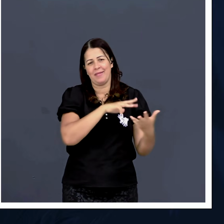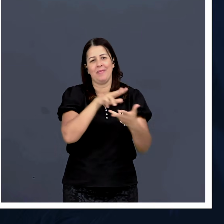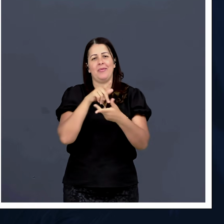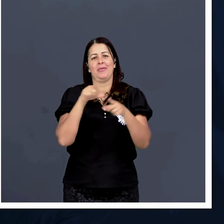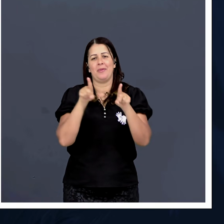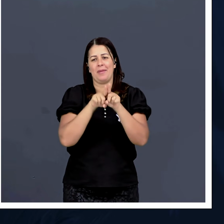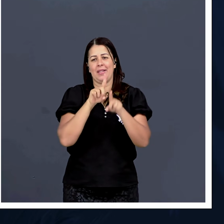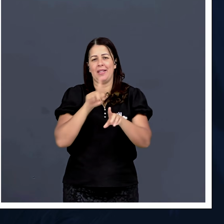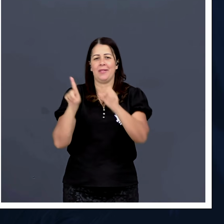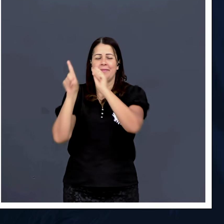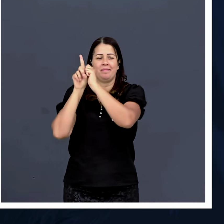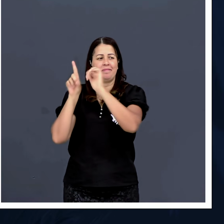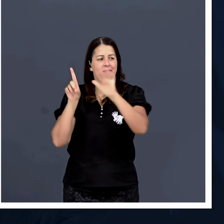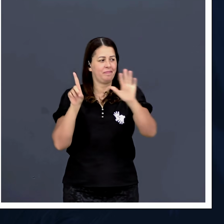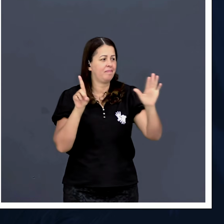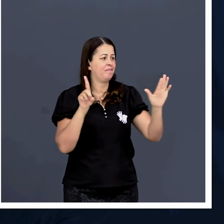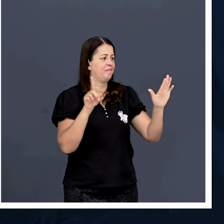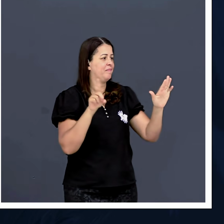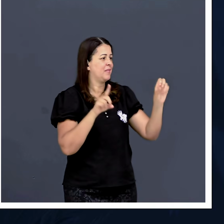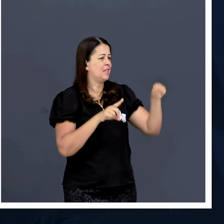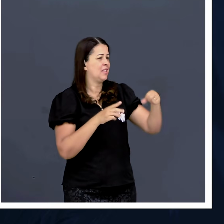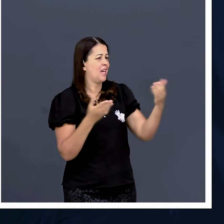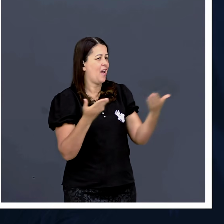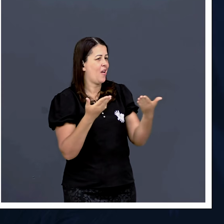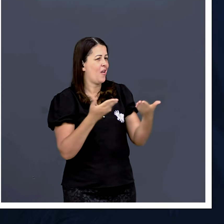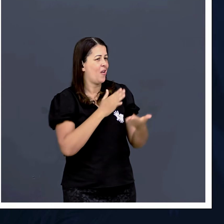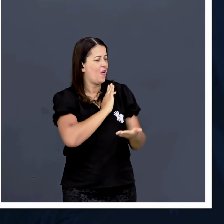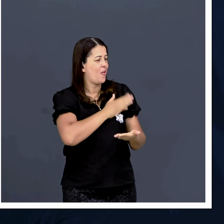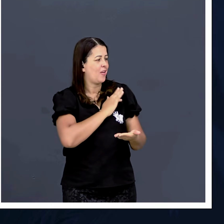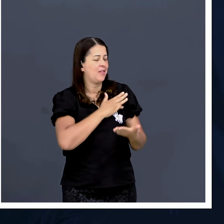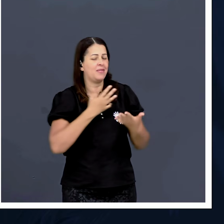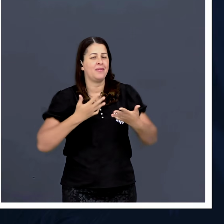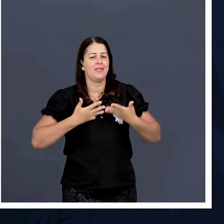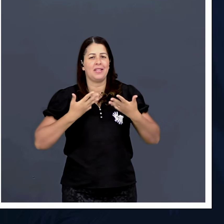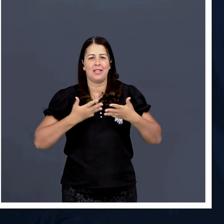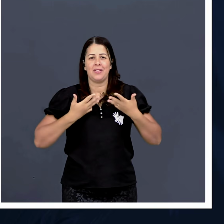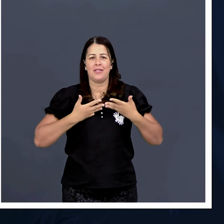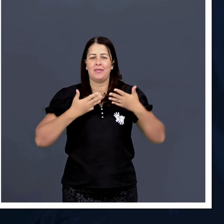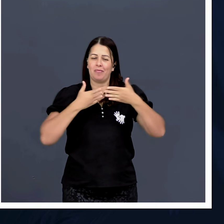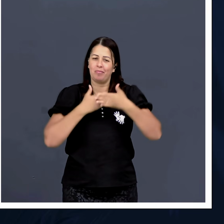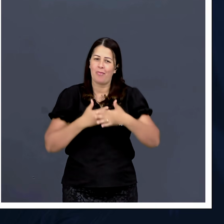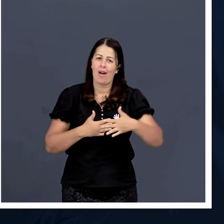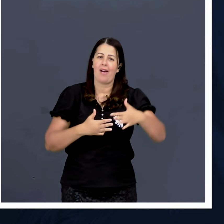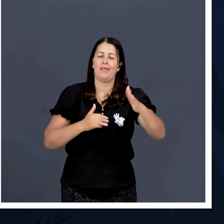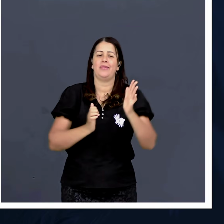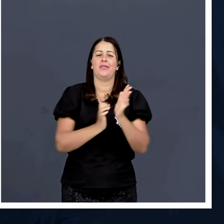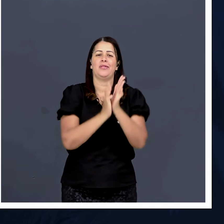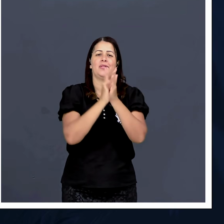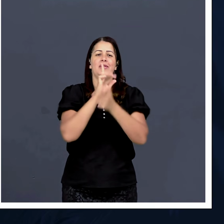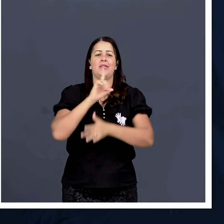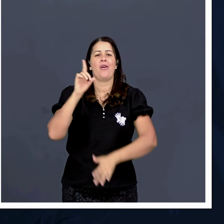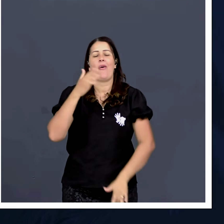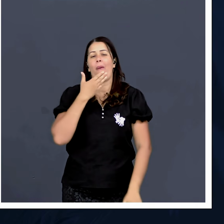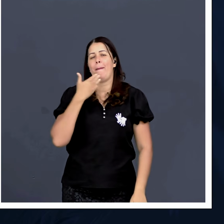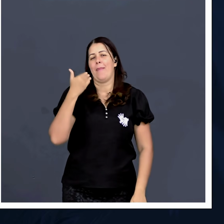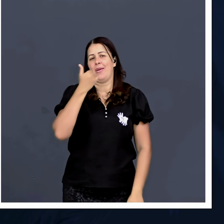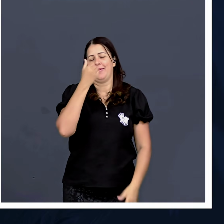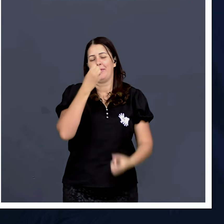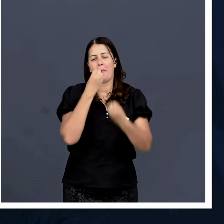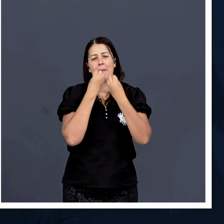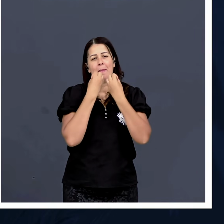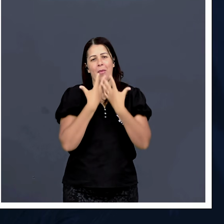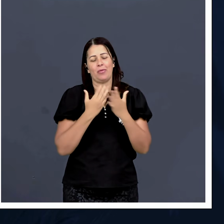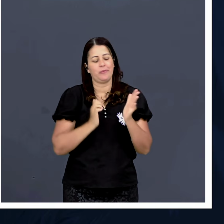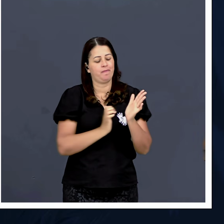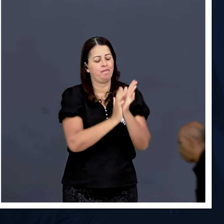Amém? Deus abençoe. E sim, agora com um coração muito feliz e alegre, vamos continuar adorando ao Senhor com o nosso melhor. Como é bom a